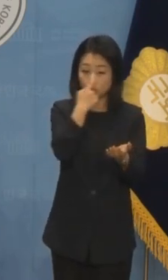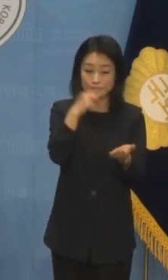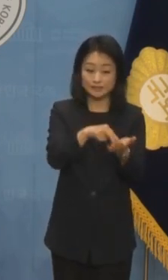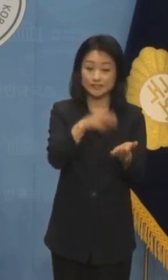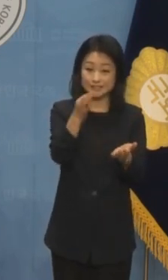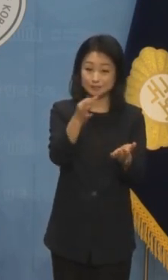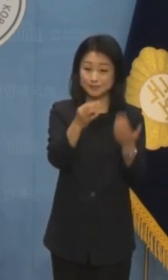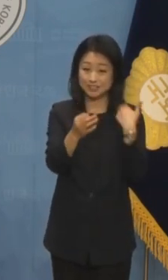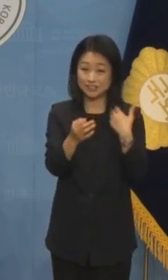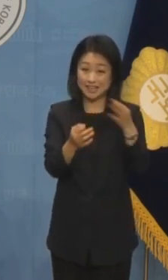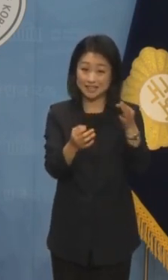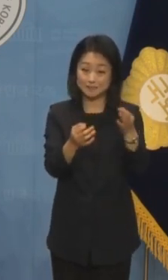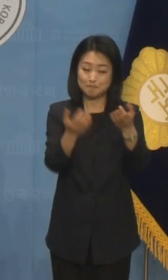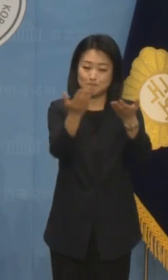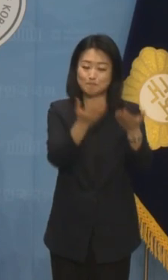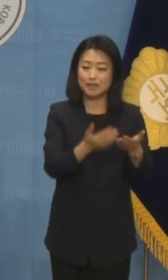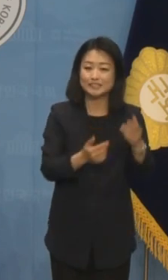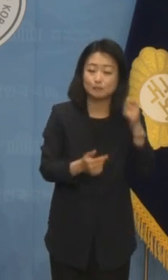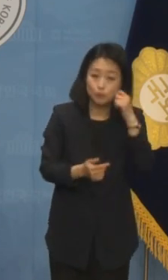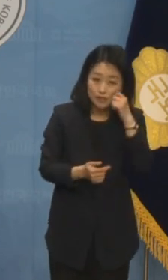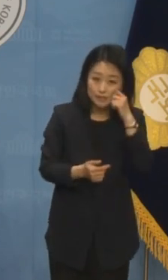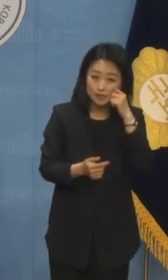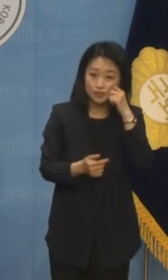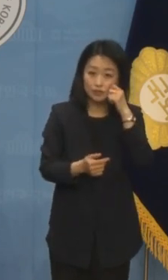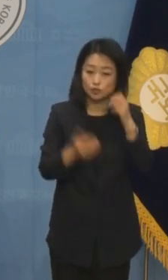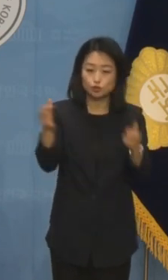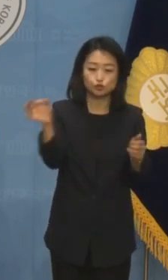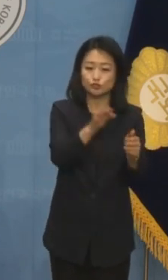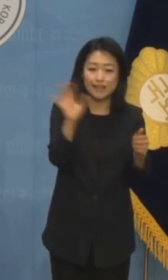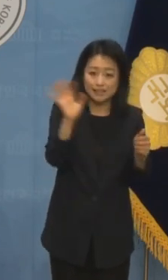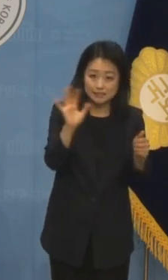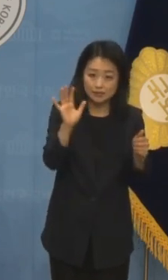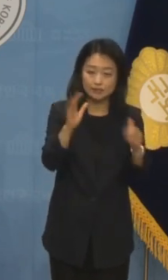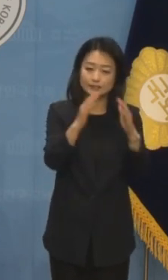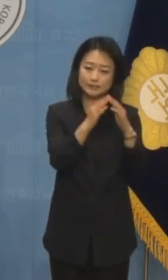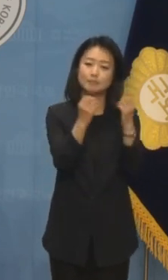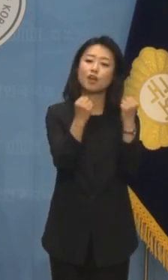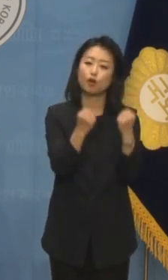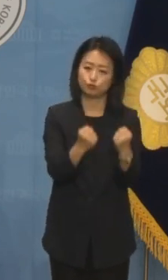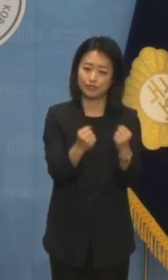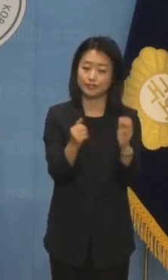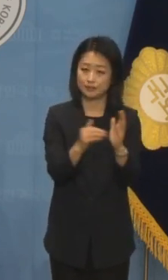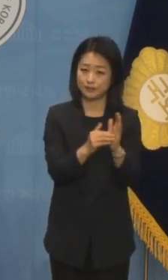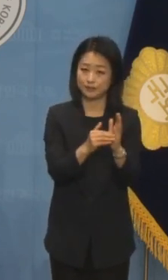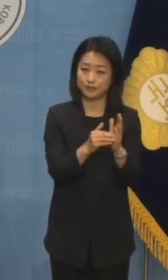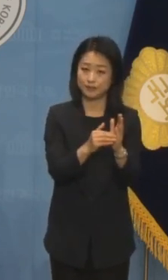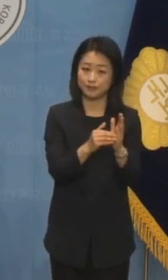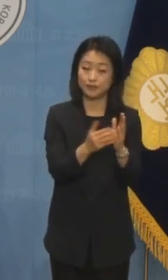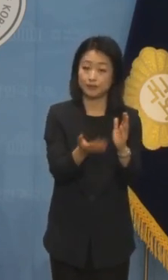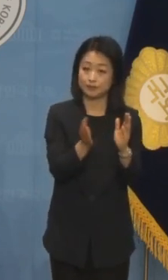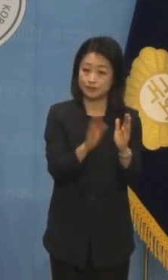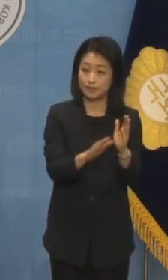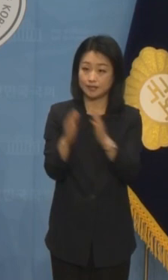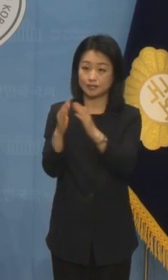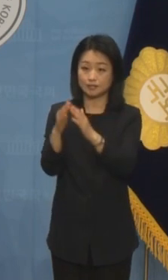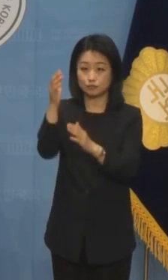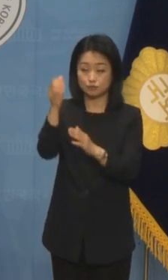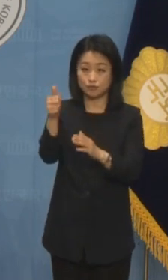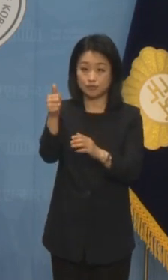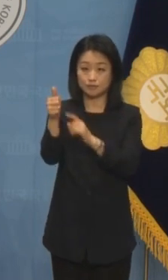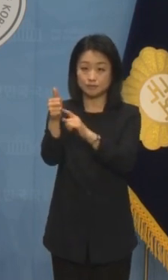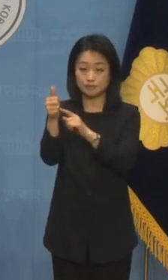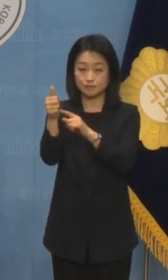못했습니다. 나가고 싶어도 보증금을 돌려주지 않았습니다. 그래서 그 집에 거주할 수밖에 없었습니다. 그런데 임대인이